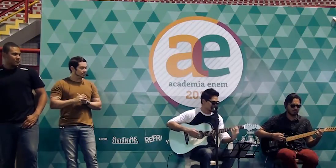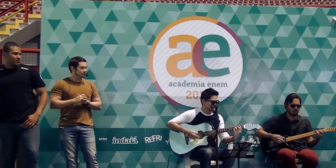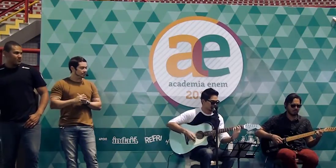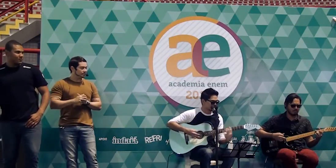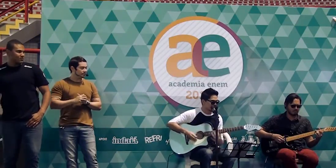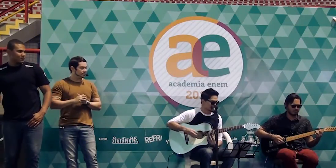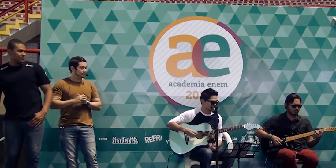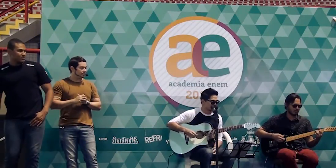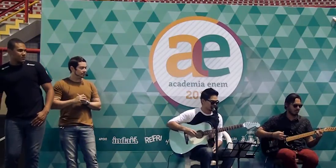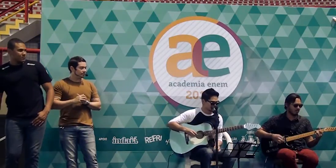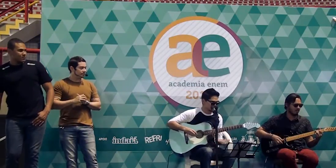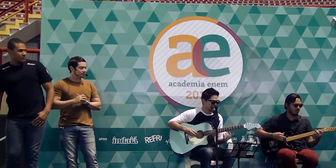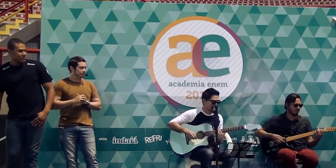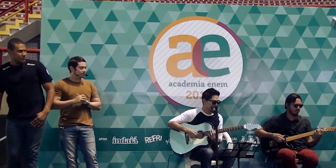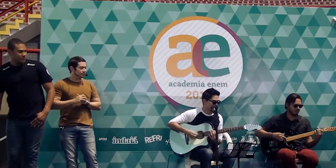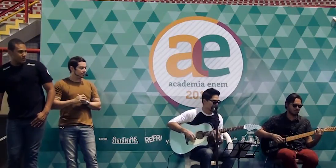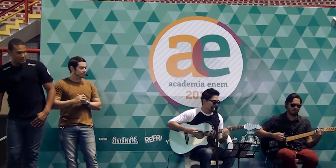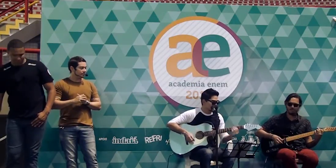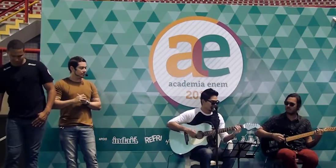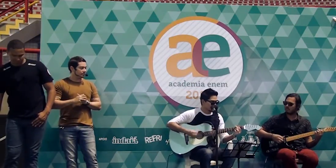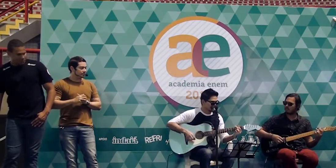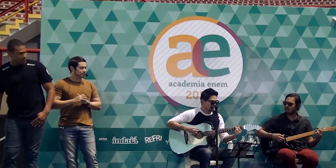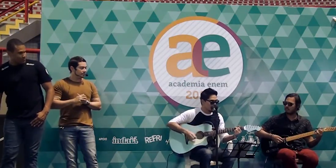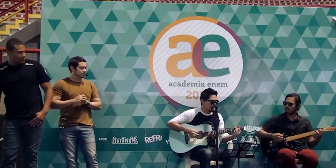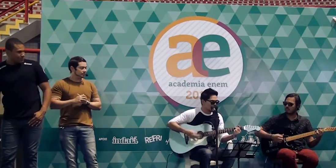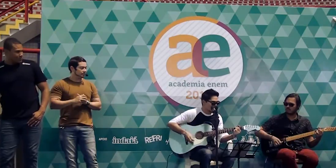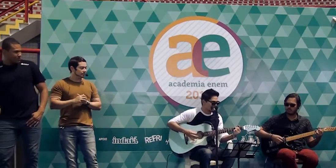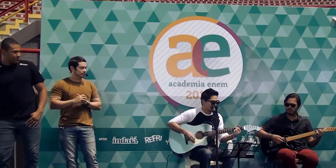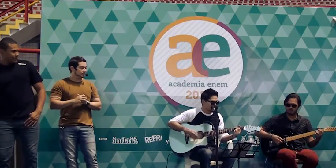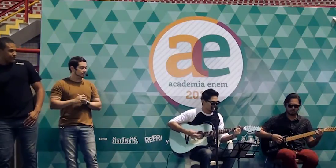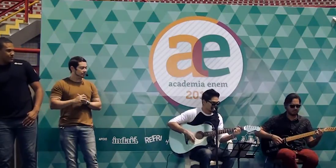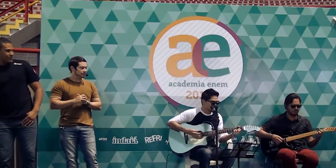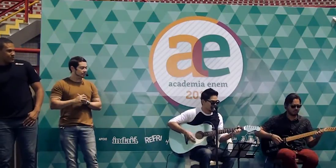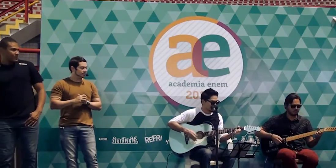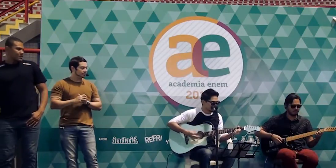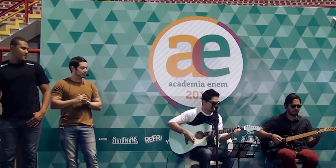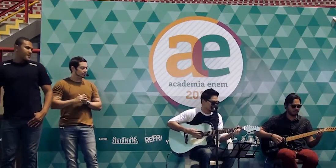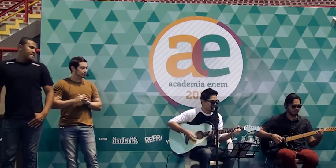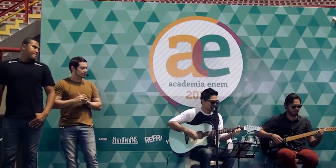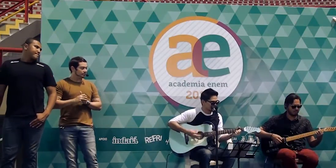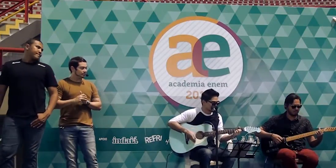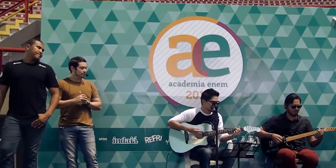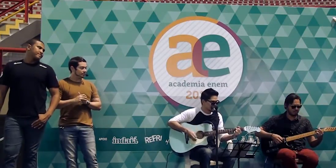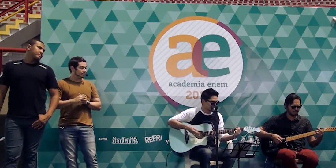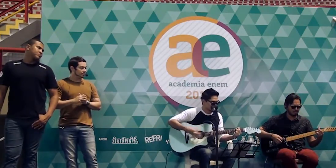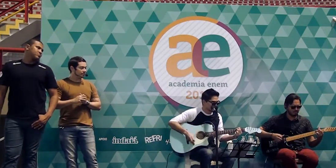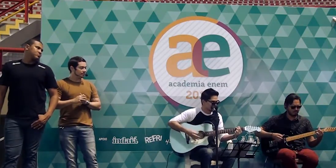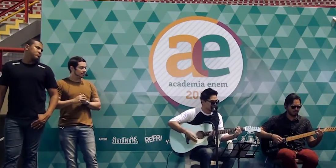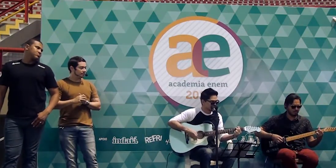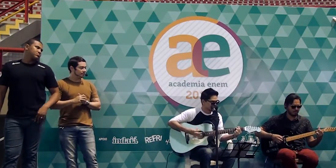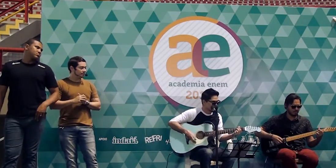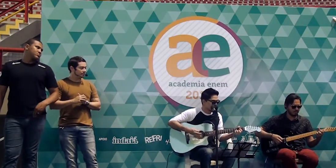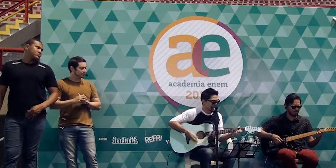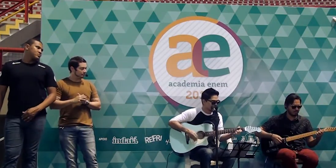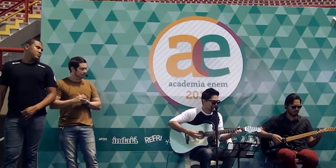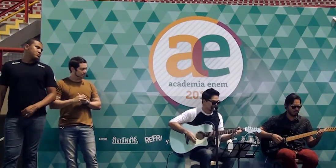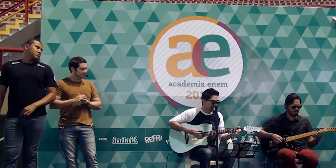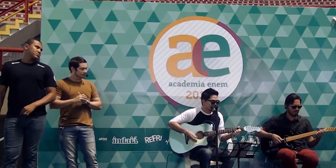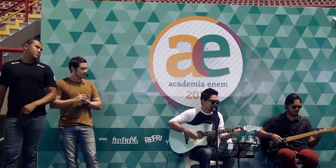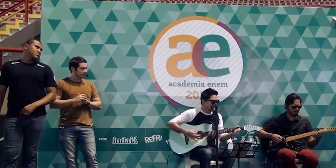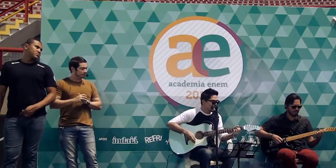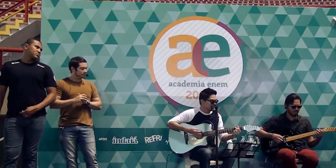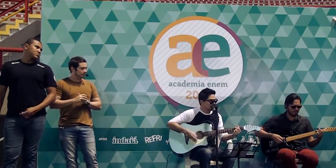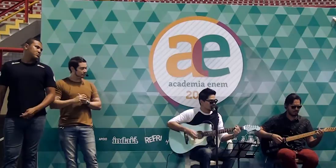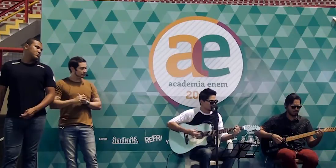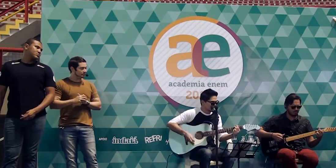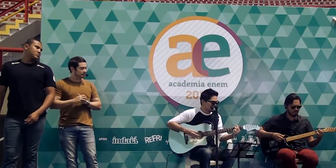espera uma resposta de João. Não boto bomba em papel de jornal e em colégio de criança, não faço